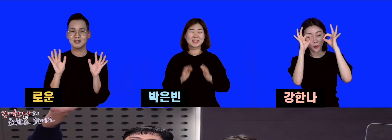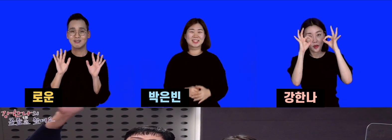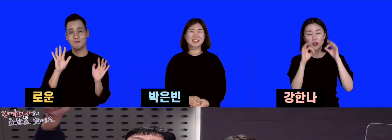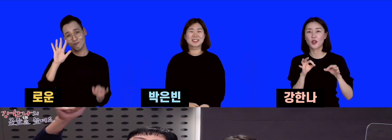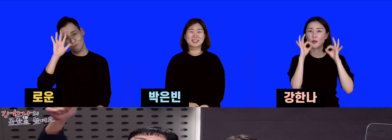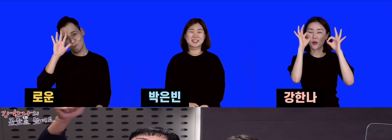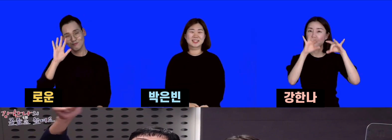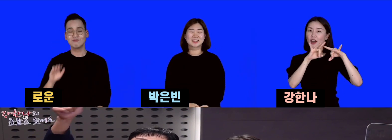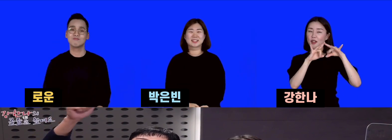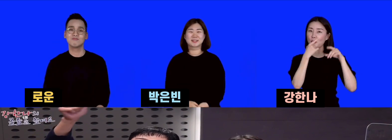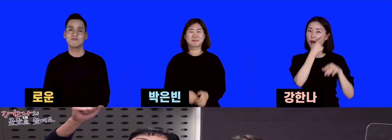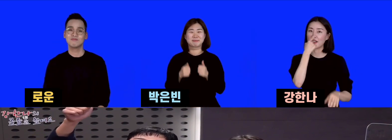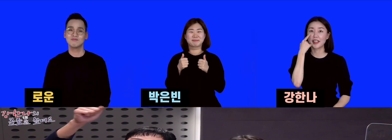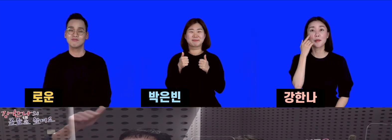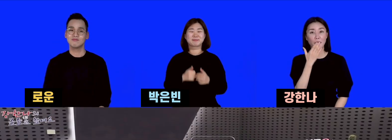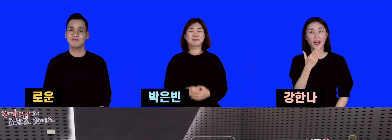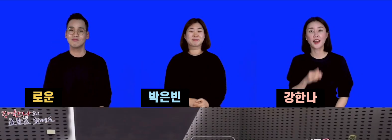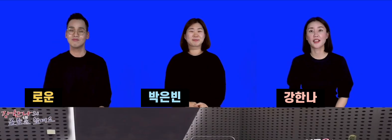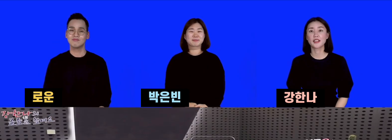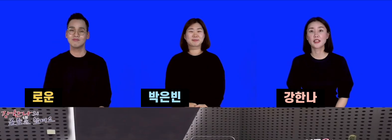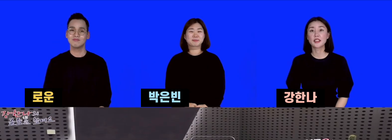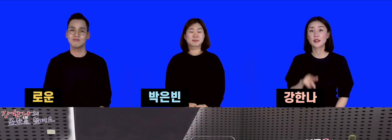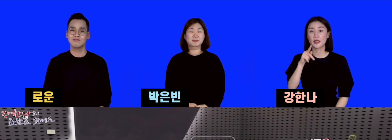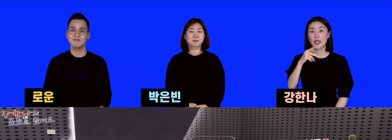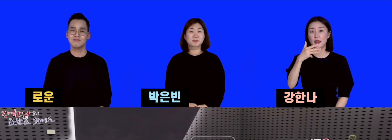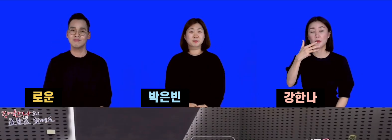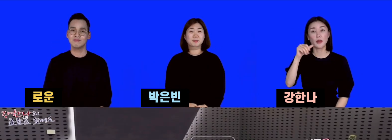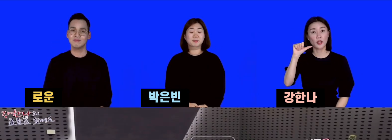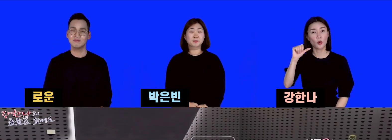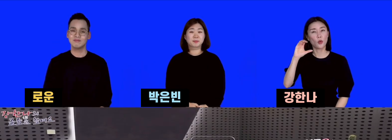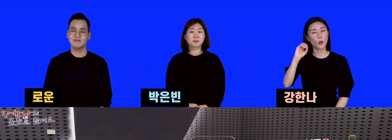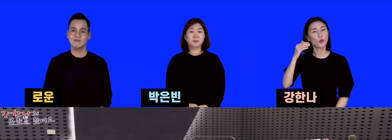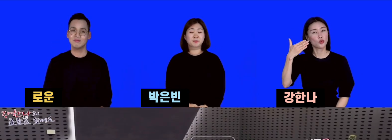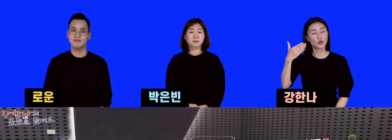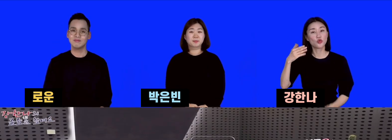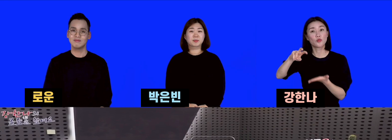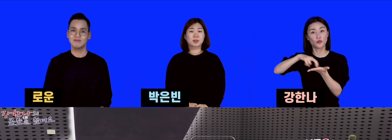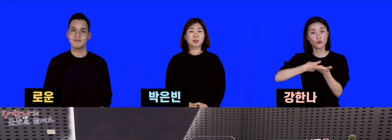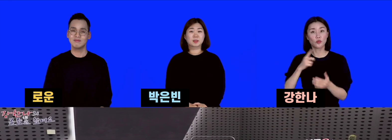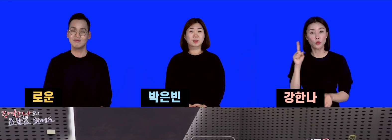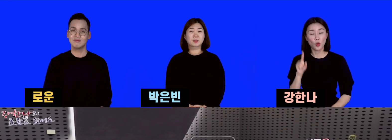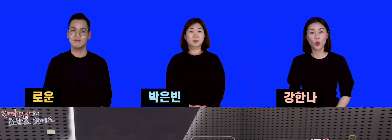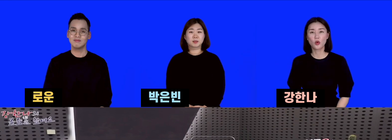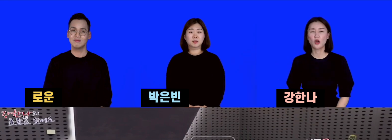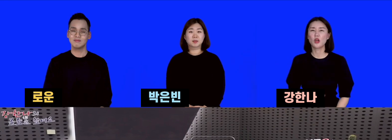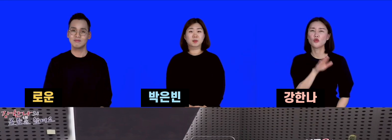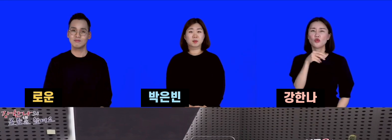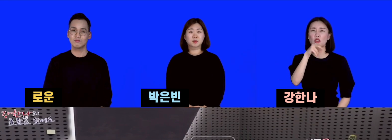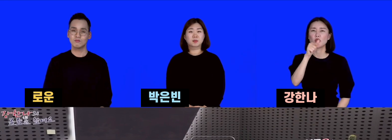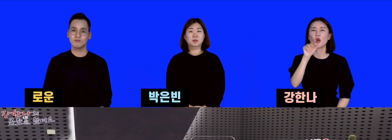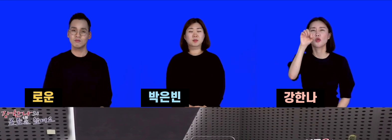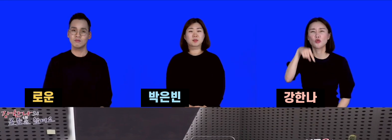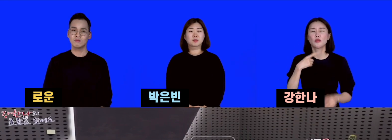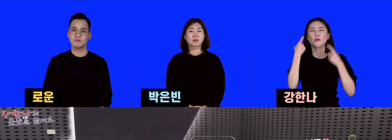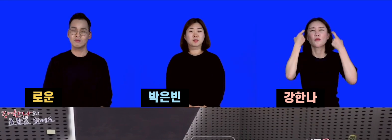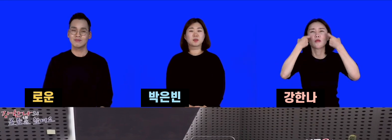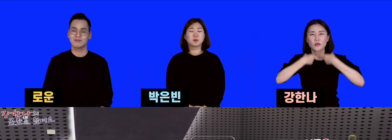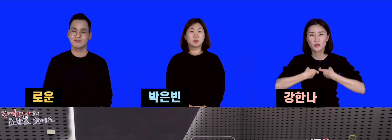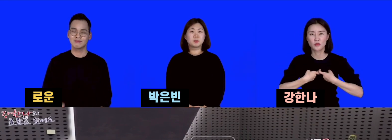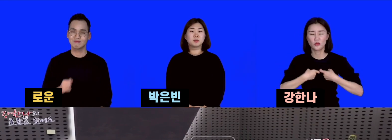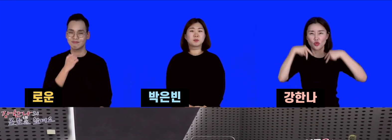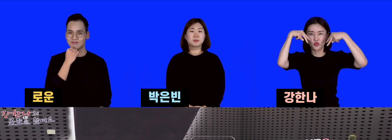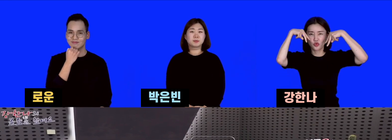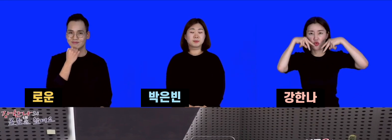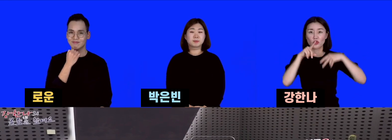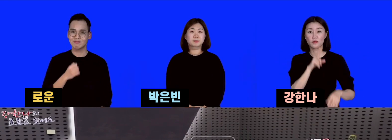라디오 켜면 보실 수 있습니다 지금 K8509님이 우리 서구 살 너무 빠졌다